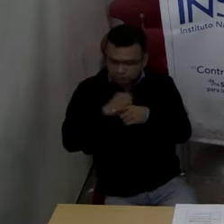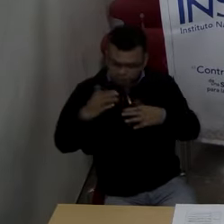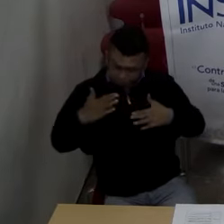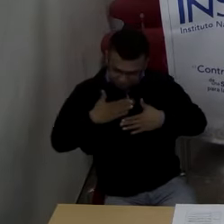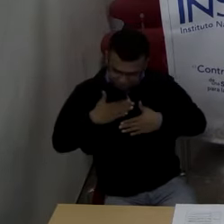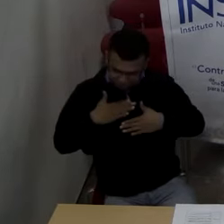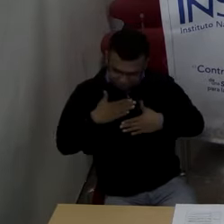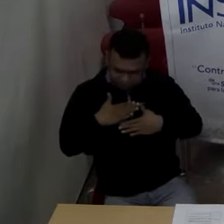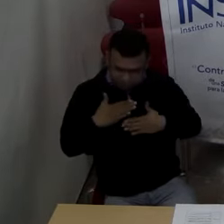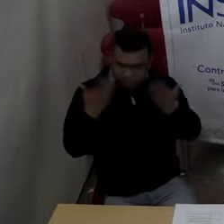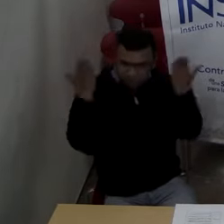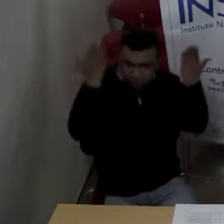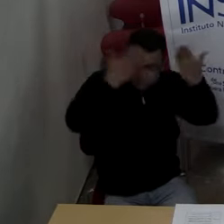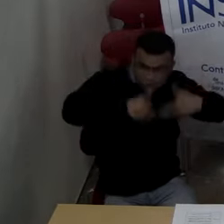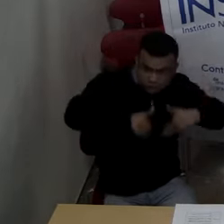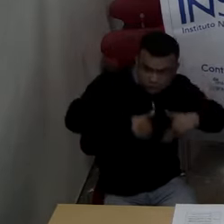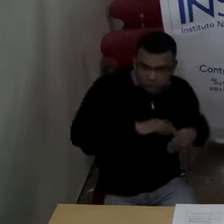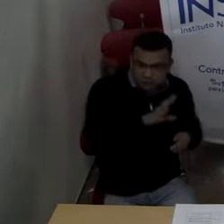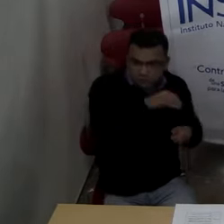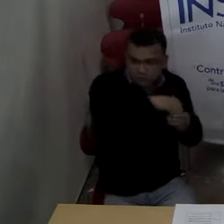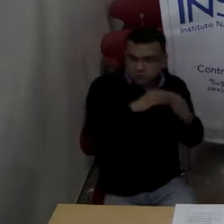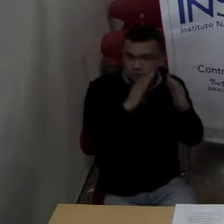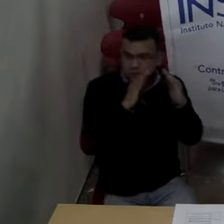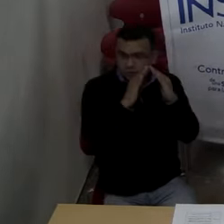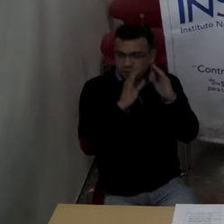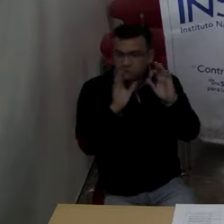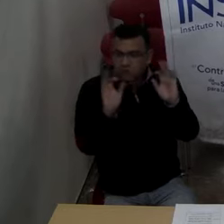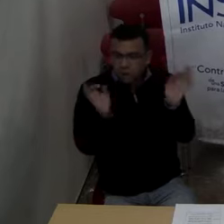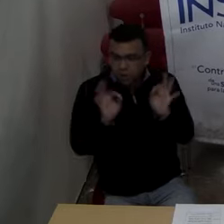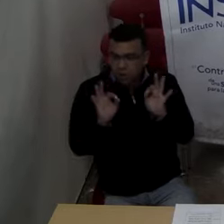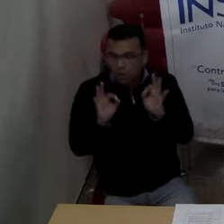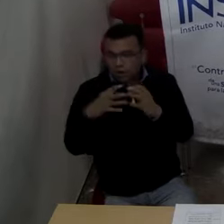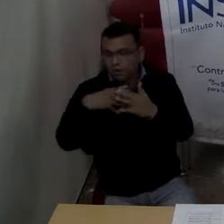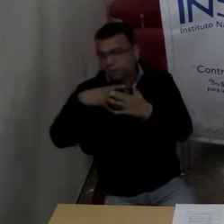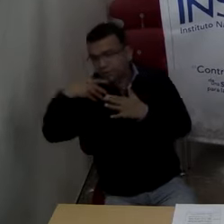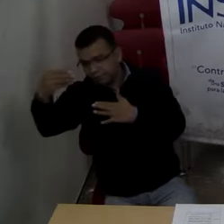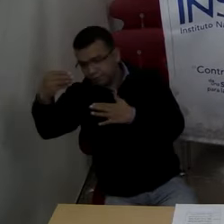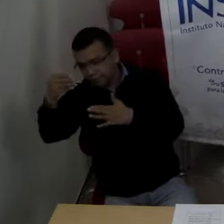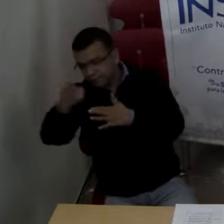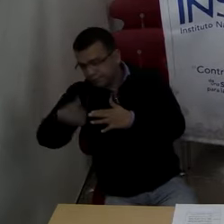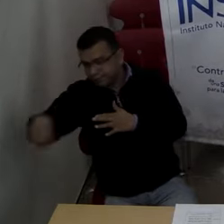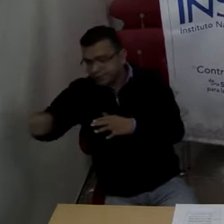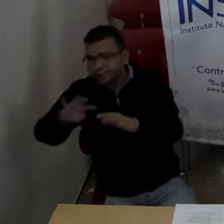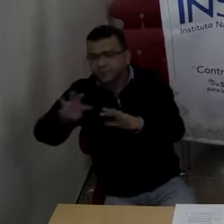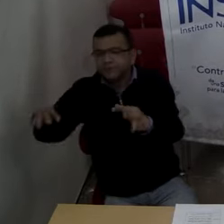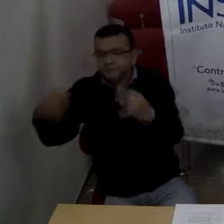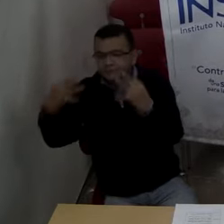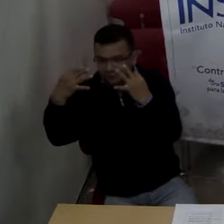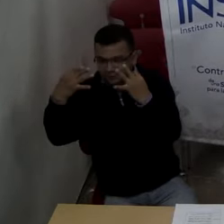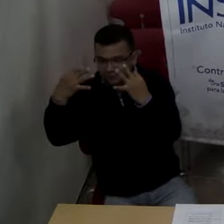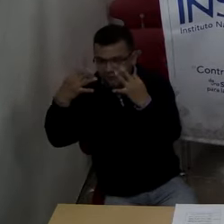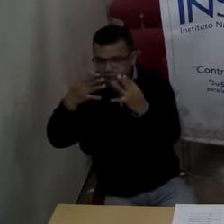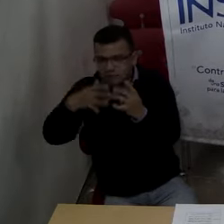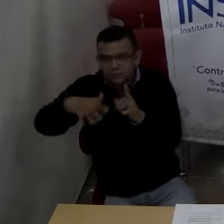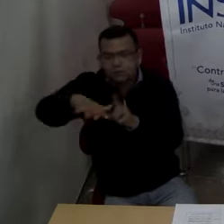o privada y cruzan los diferentes contextos. ¿Cuáles son esos contextos?